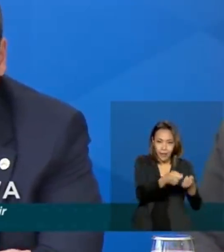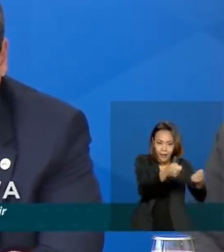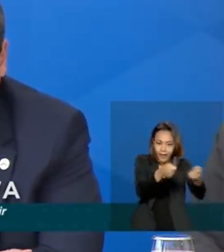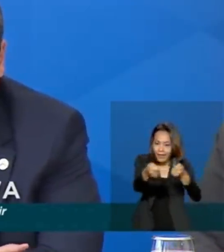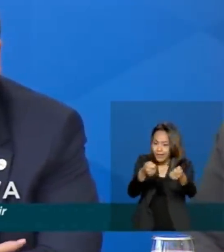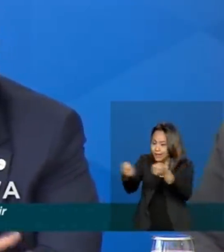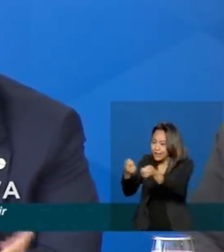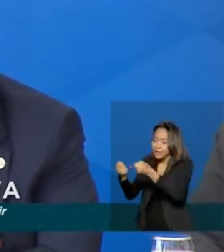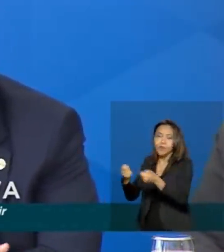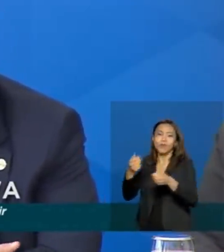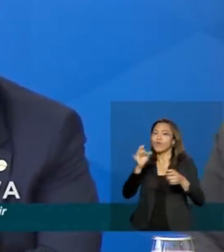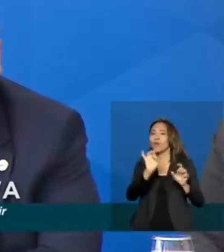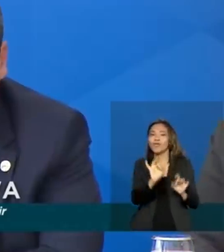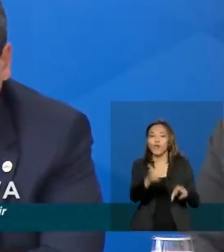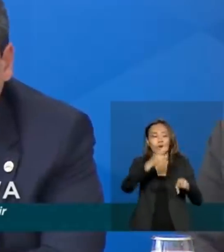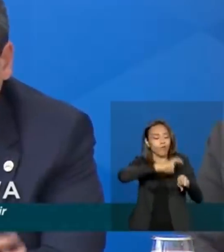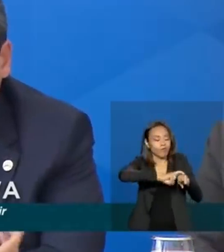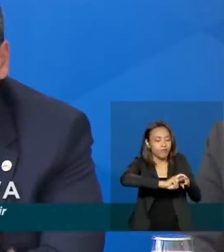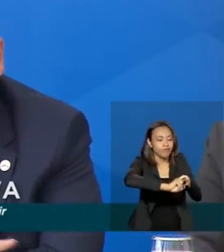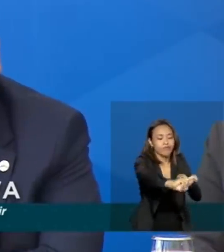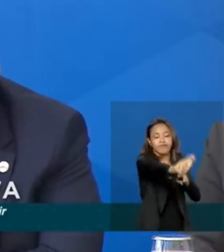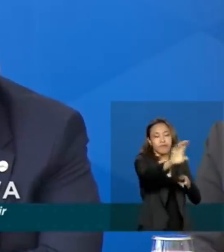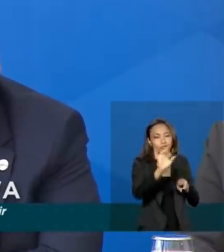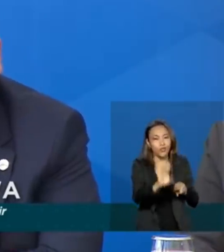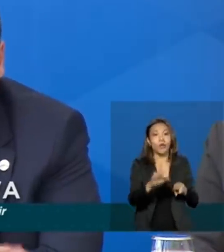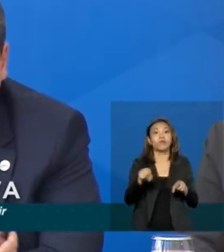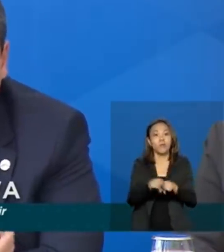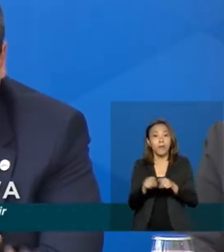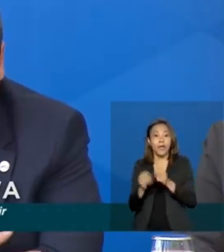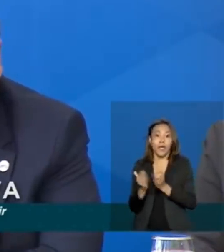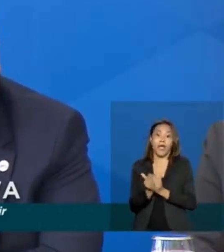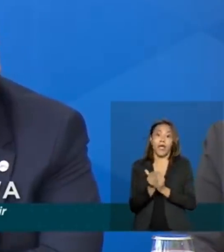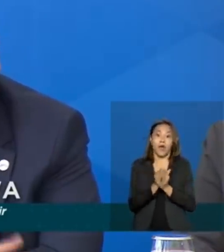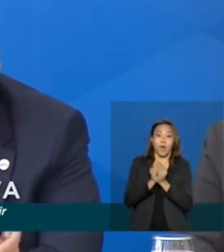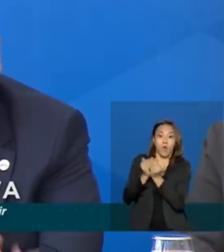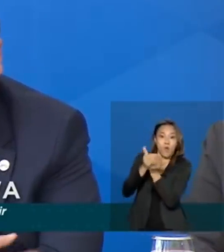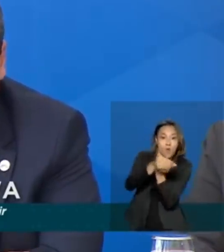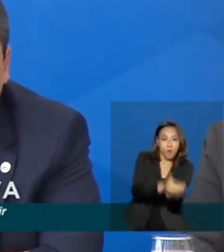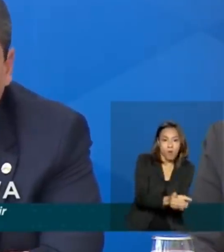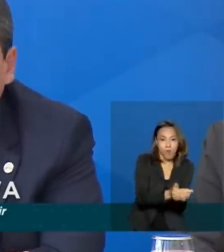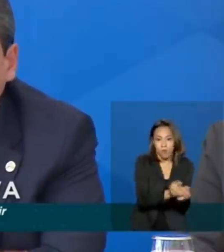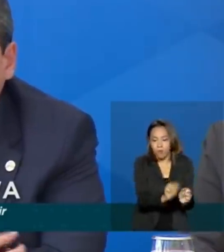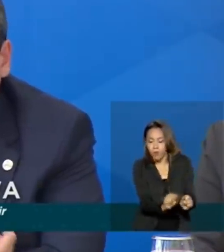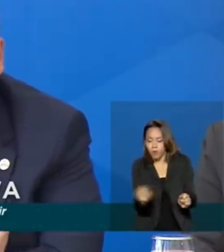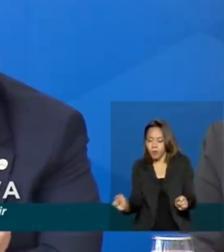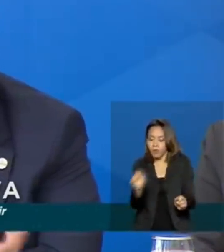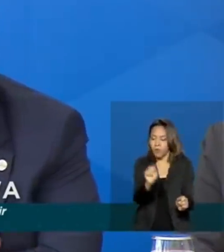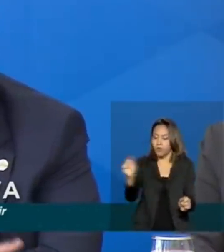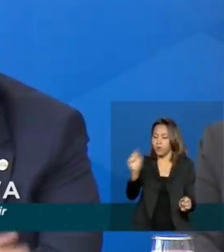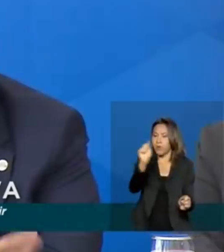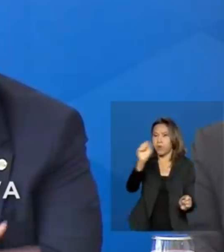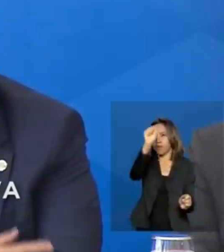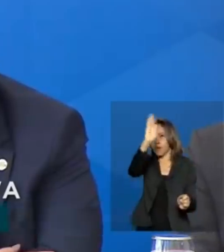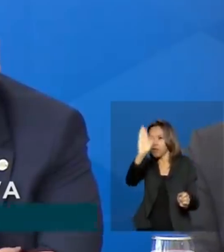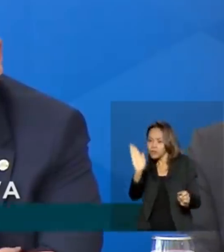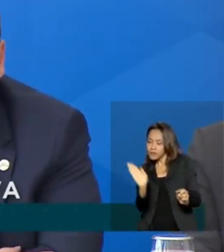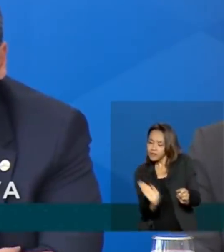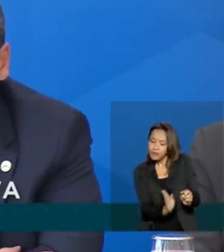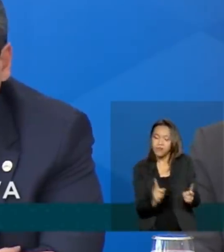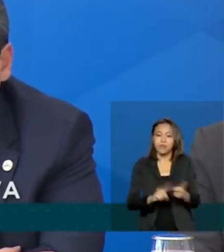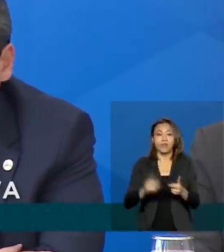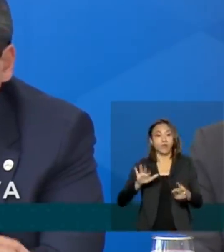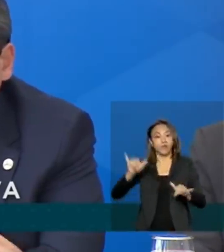o transporte sobre trilhos, é a cabotagem, é o transporte hidroviário, é o transporte ferroviário, é o